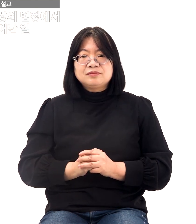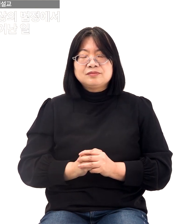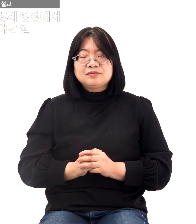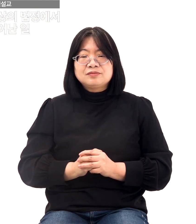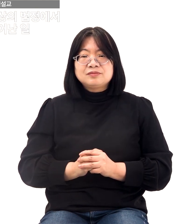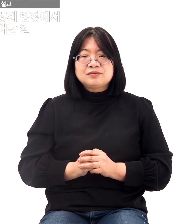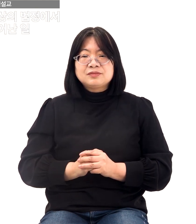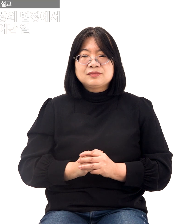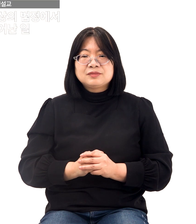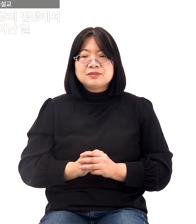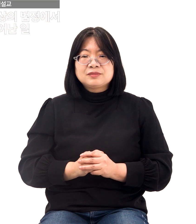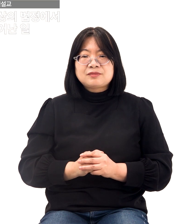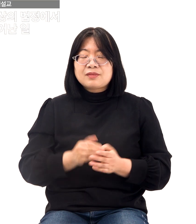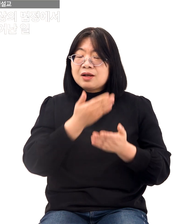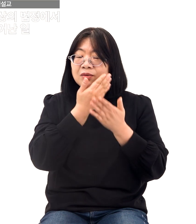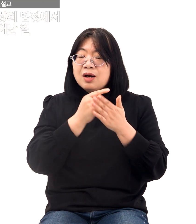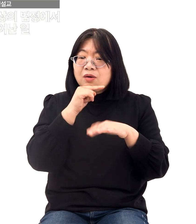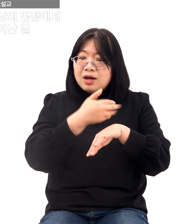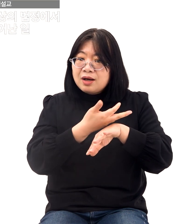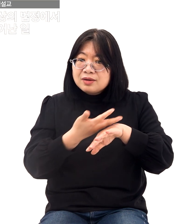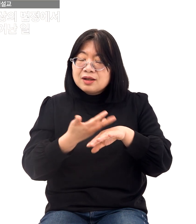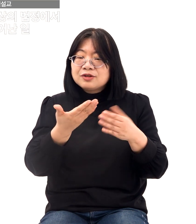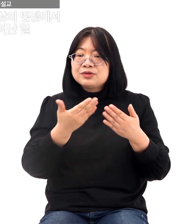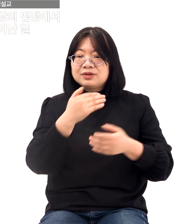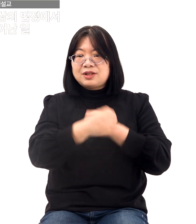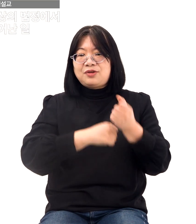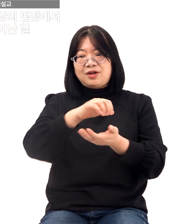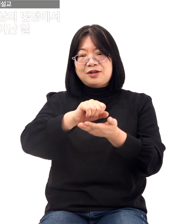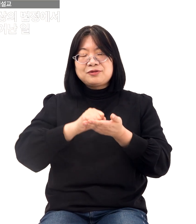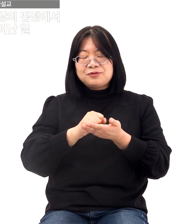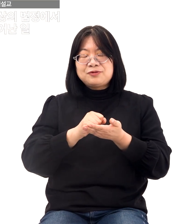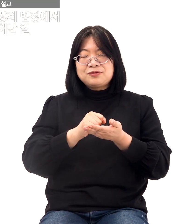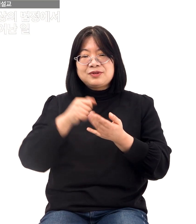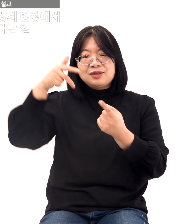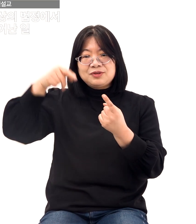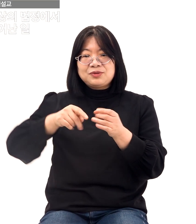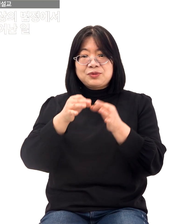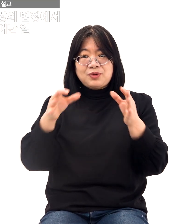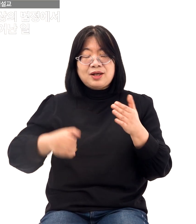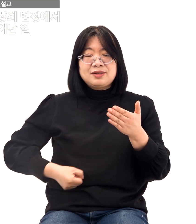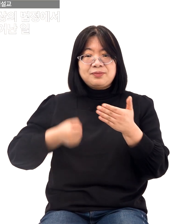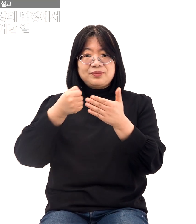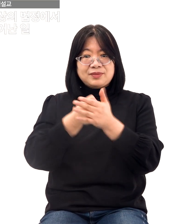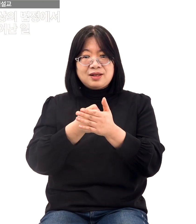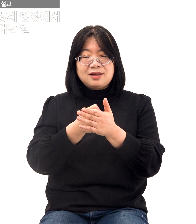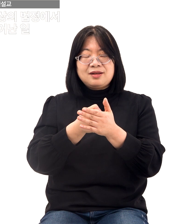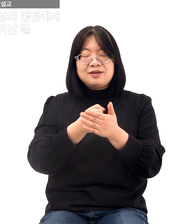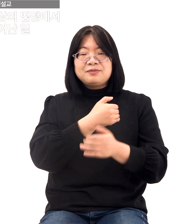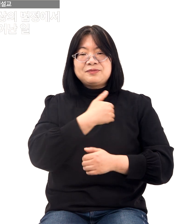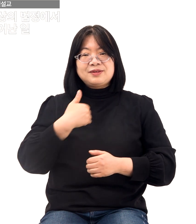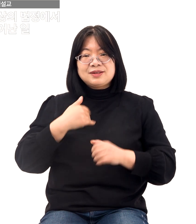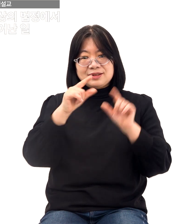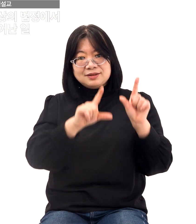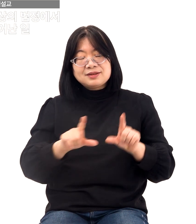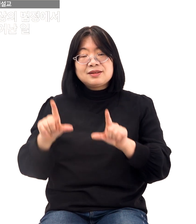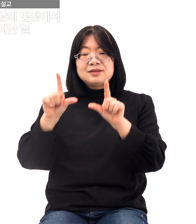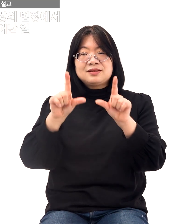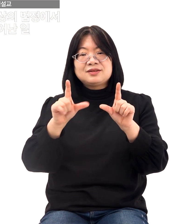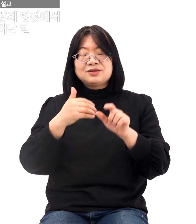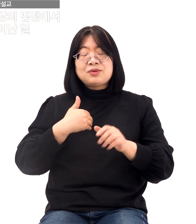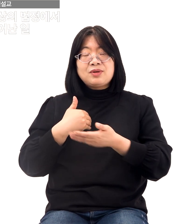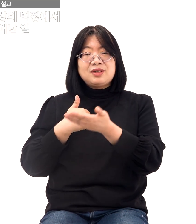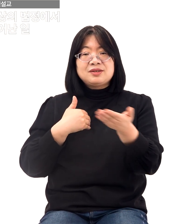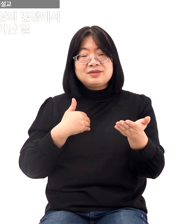보혈의 피가 주는 자유를 가지고 다시 한번 또 한 주를 담대하고 당당하게 살아내는